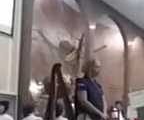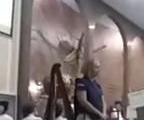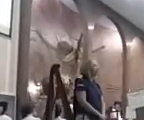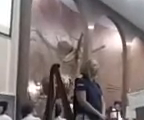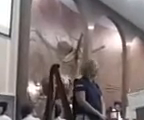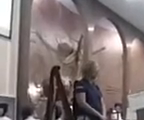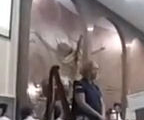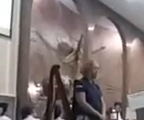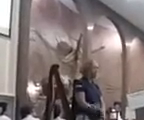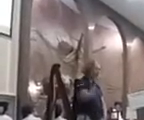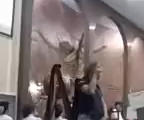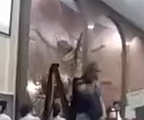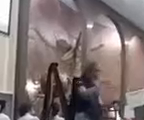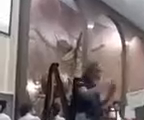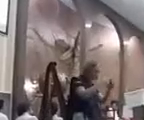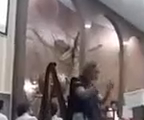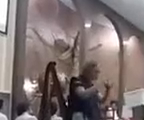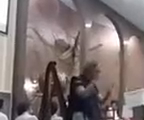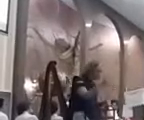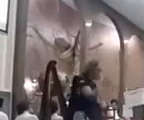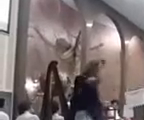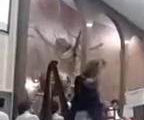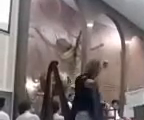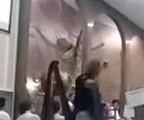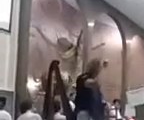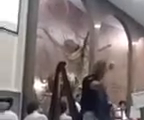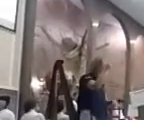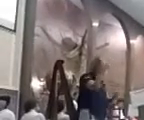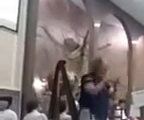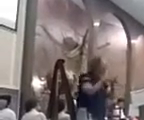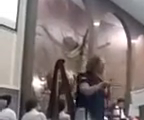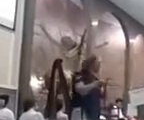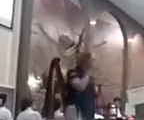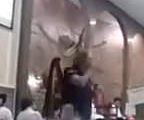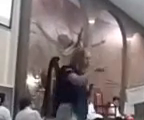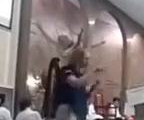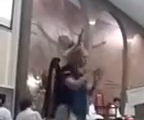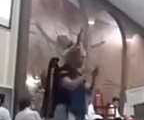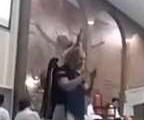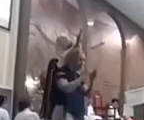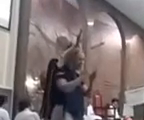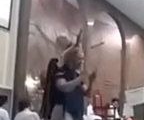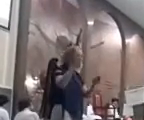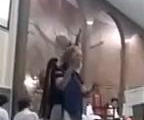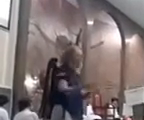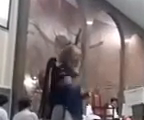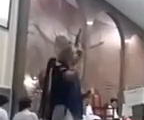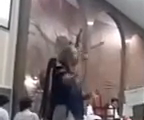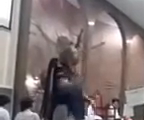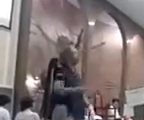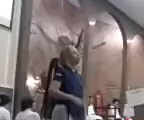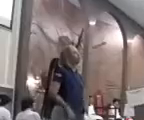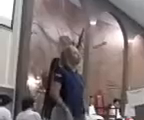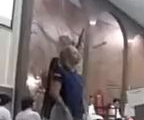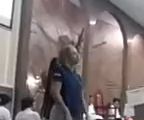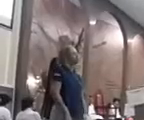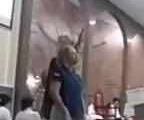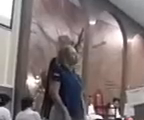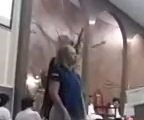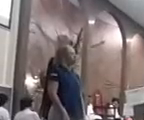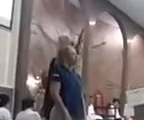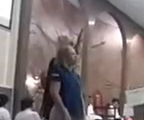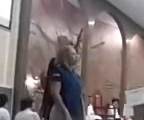igreja é onde estão ali os seus melhores amigos. Dentro da sua família, dentro da sua